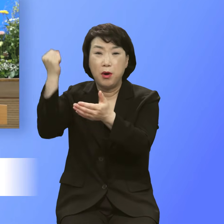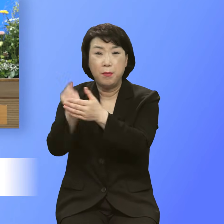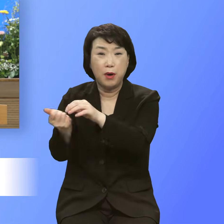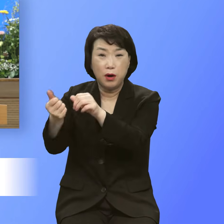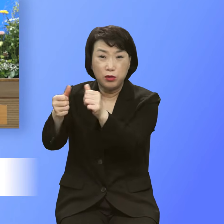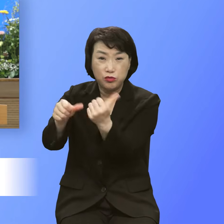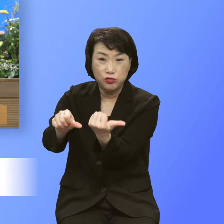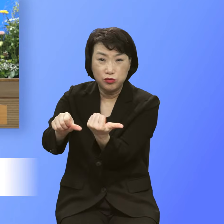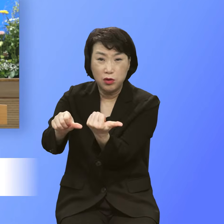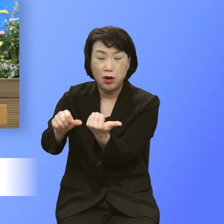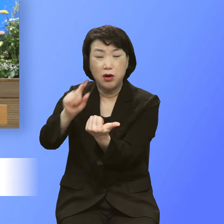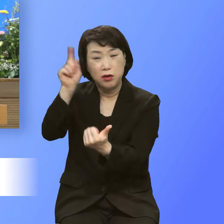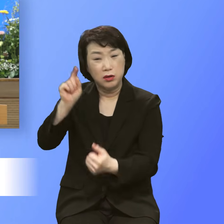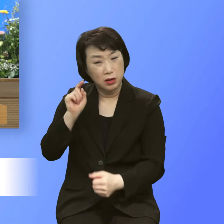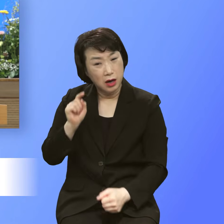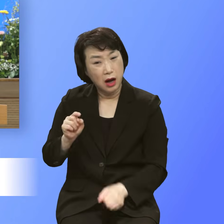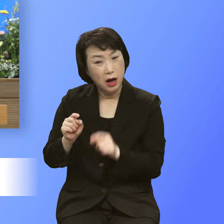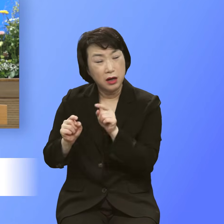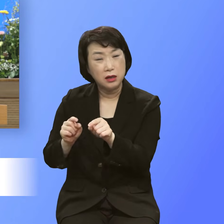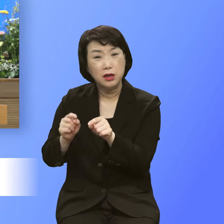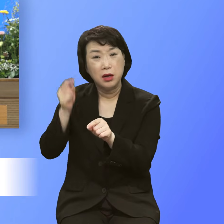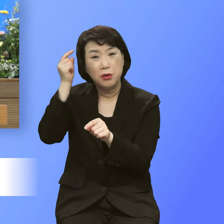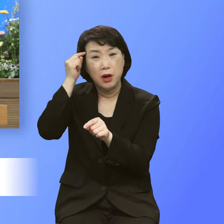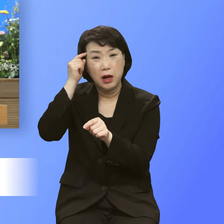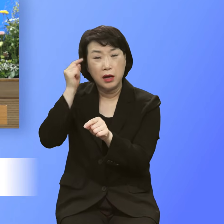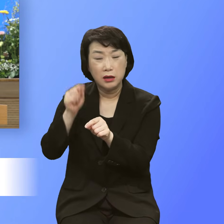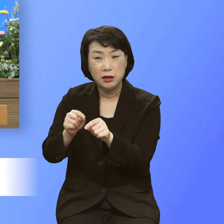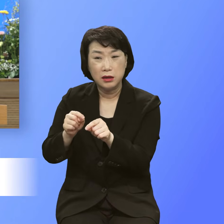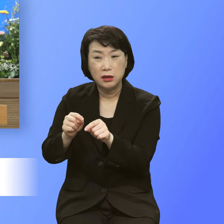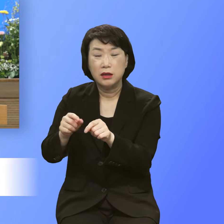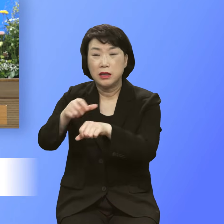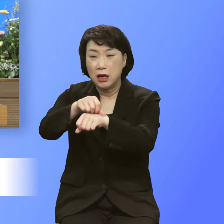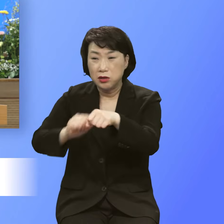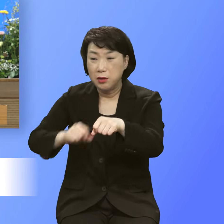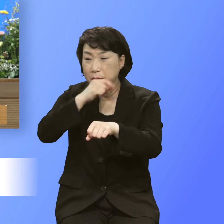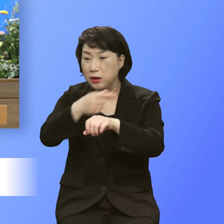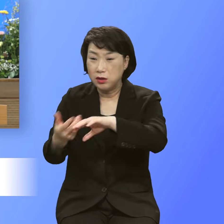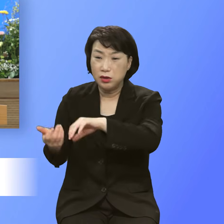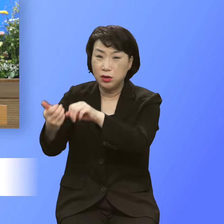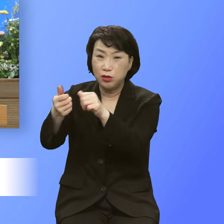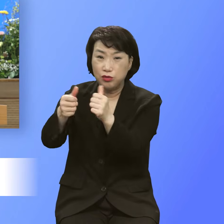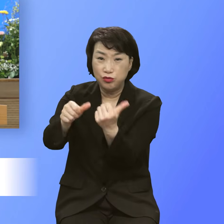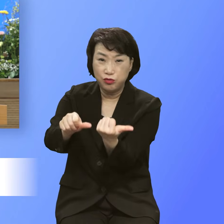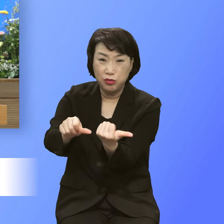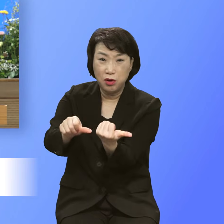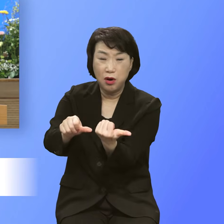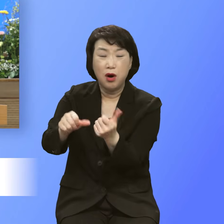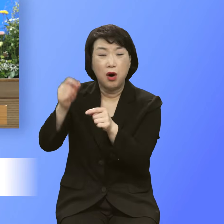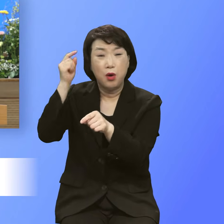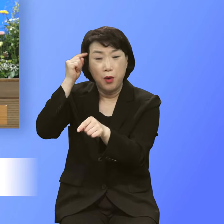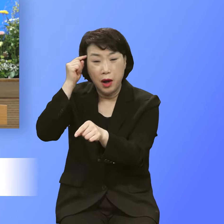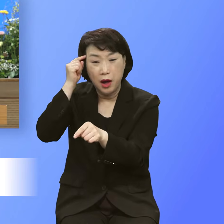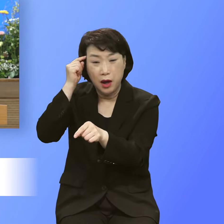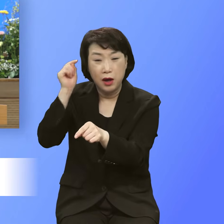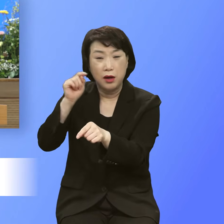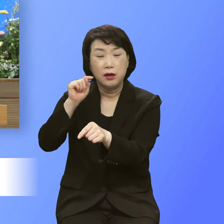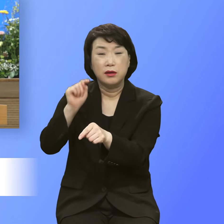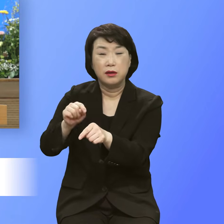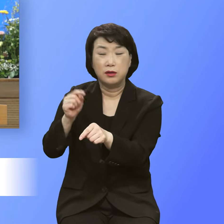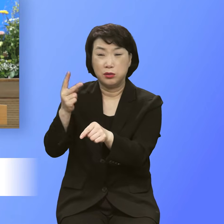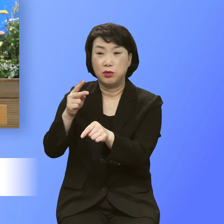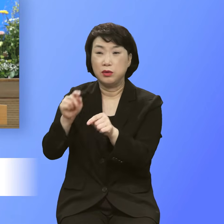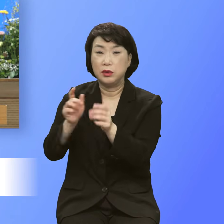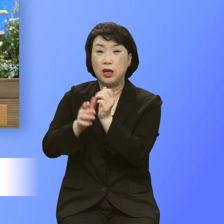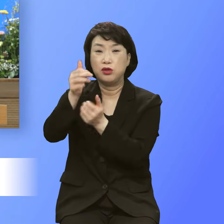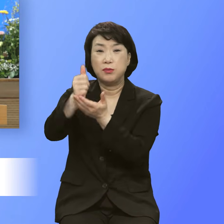나무에서 잔인한 처형을 당해서 살찌고 피 흘려 죽어야만 했고,